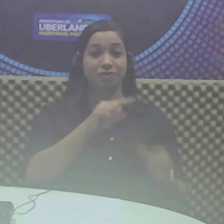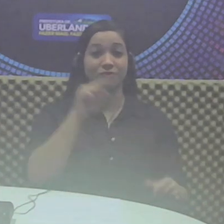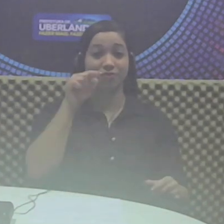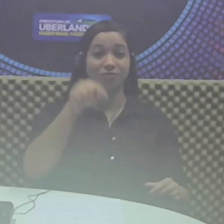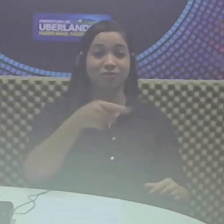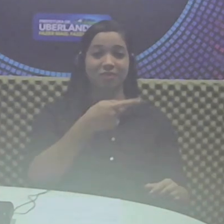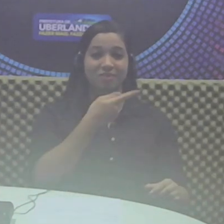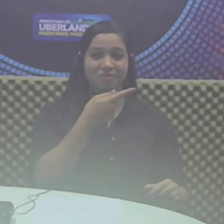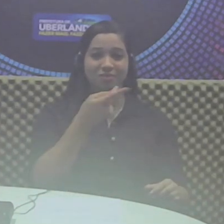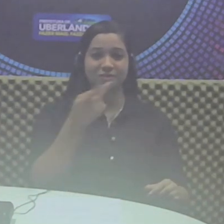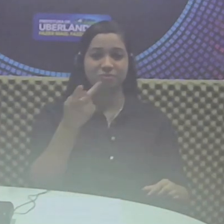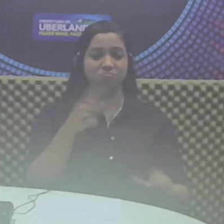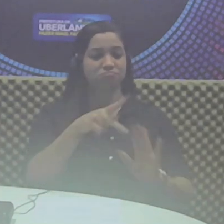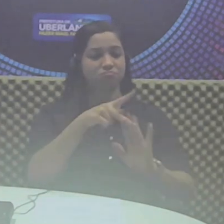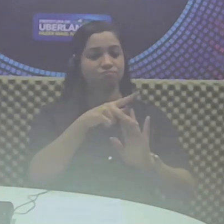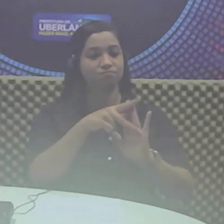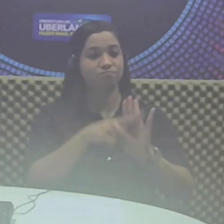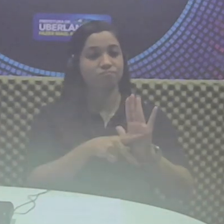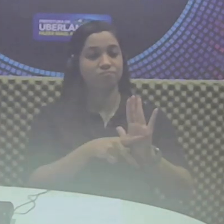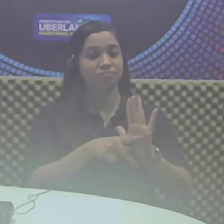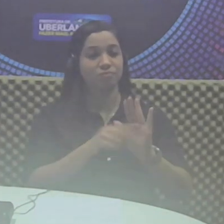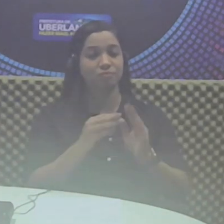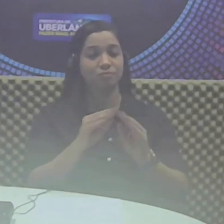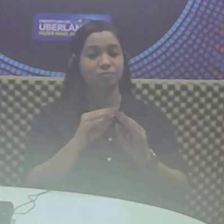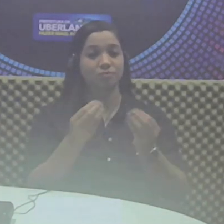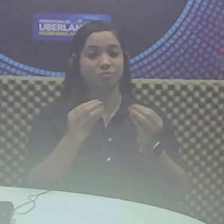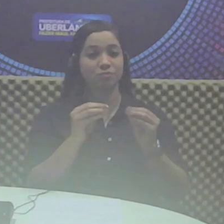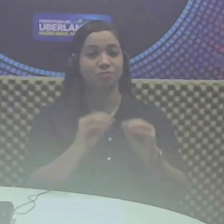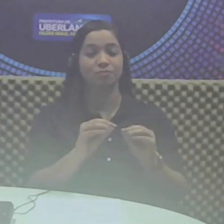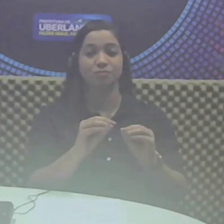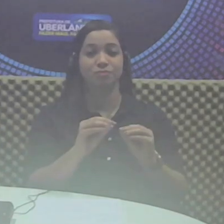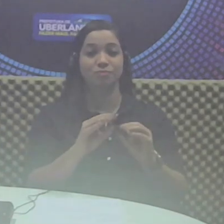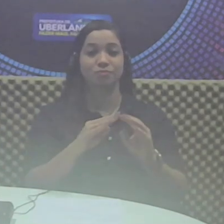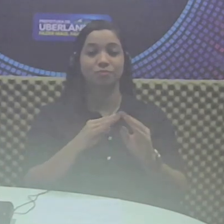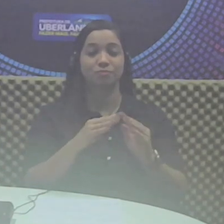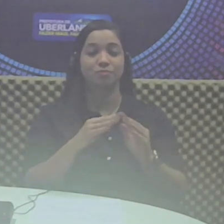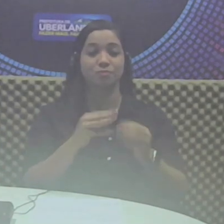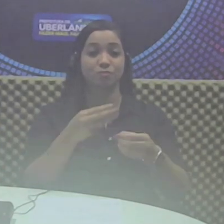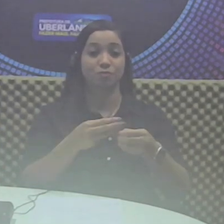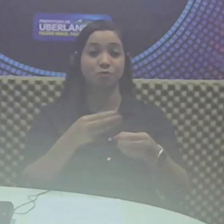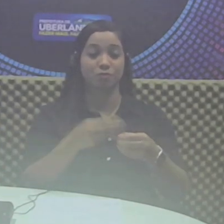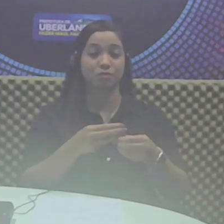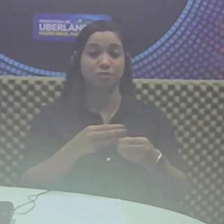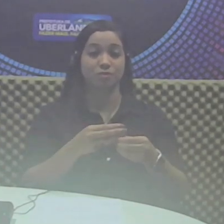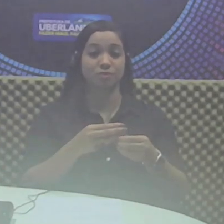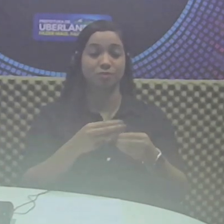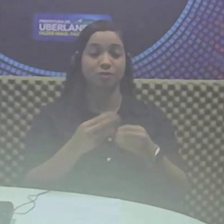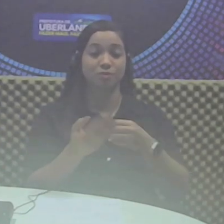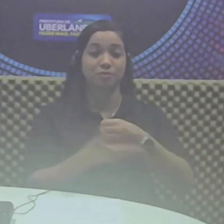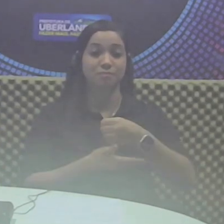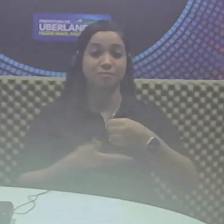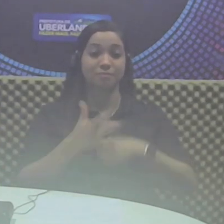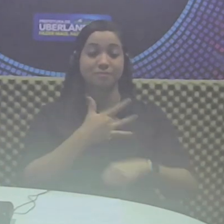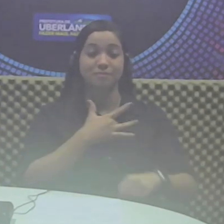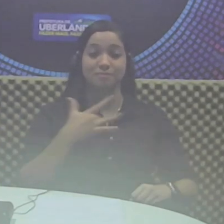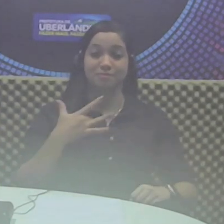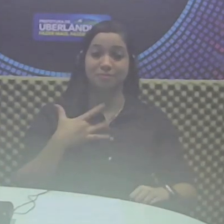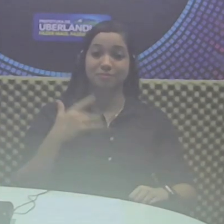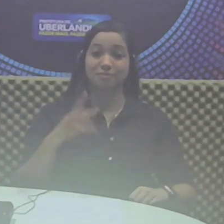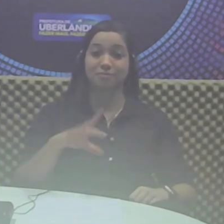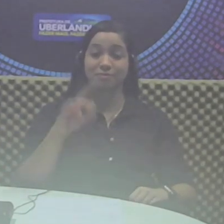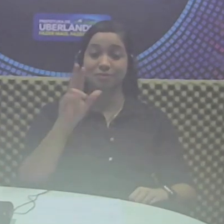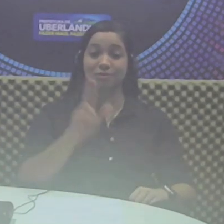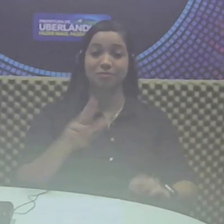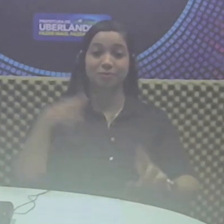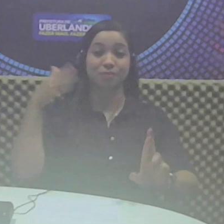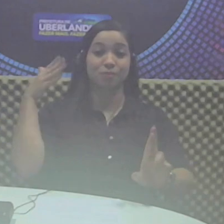pela gestão municipal no setor de atenção à saúde e que motivaram a escolha de Uberlândia como referência no serviço